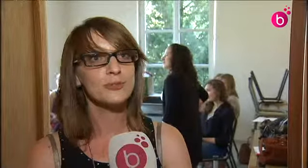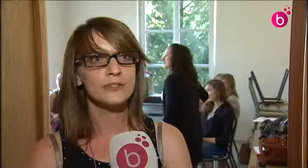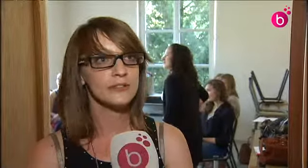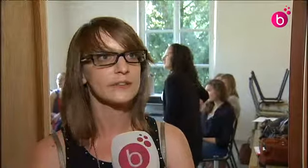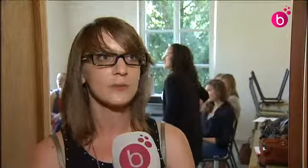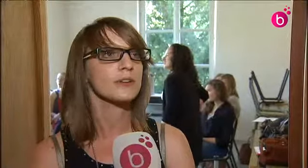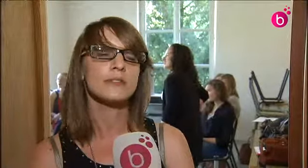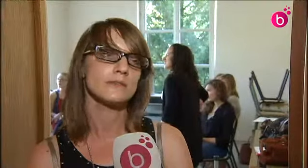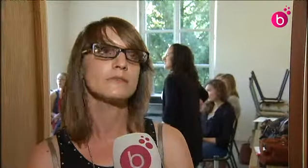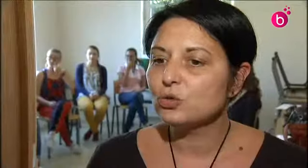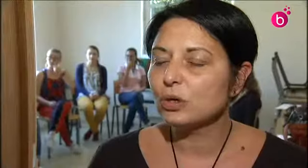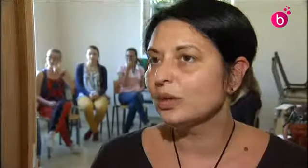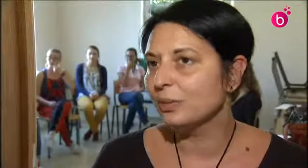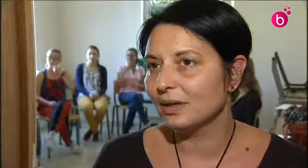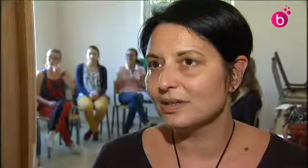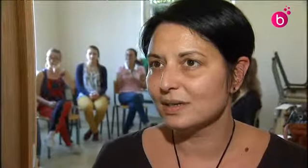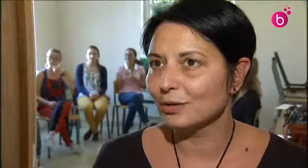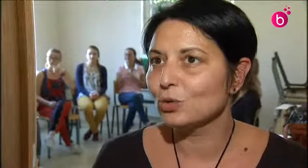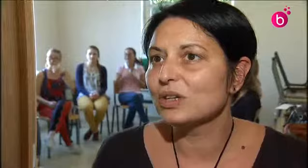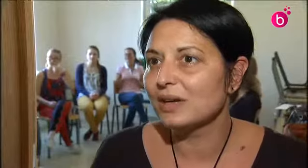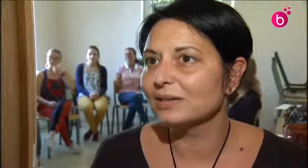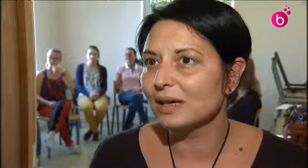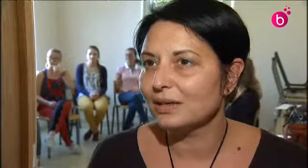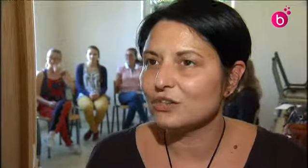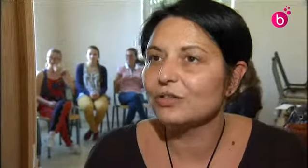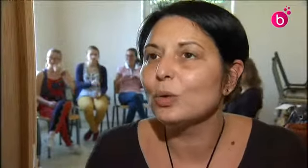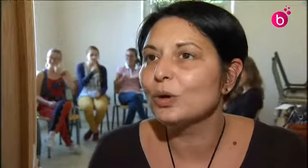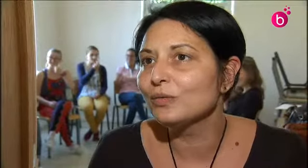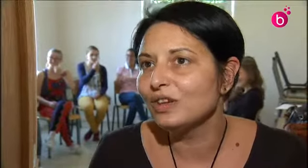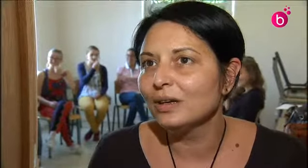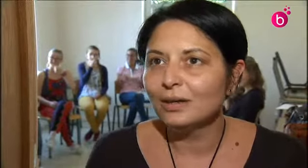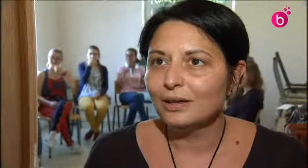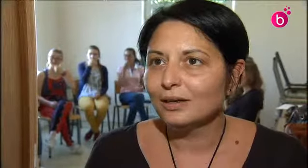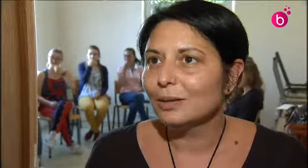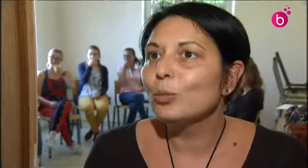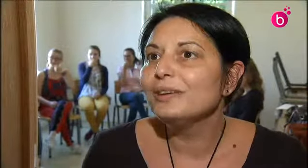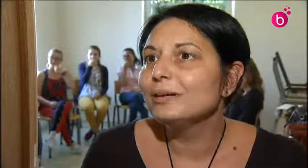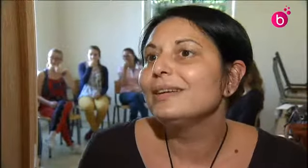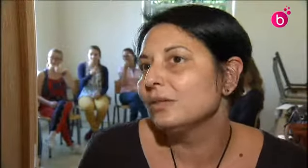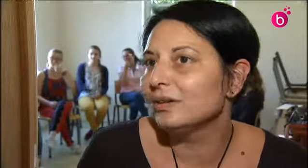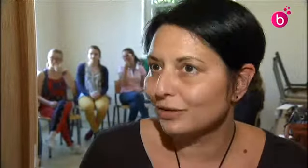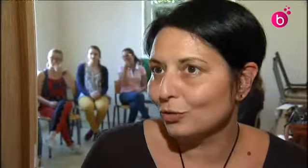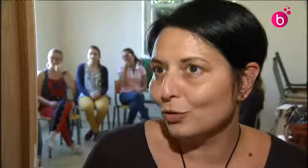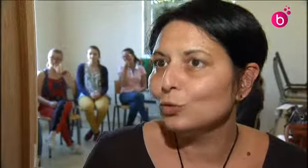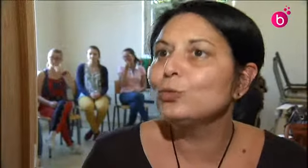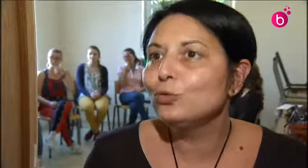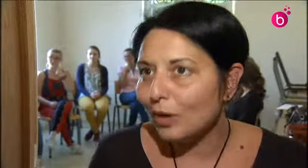petite d'être interprète. Je suis commandé de maître en scène, je travaille en théâtre. Je vais vraiment envie dans mon métier de directeur d'acteur de pouvoir